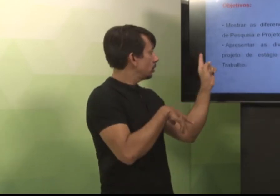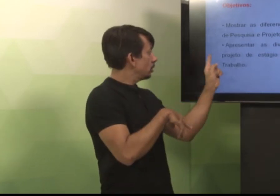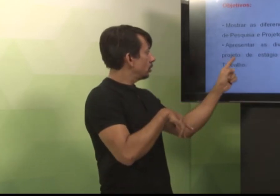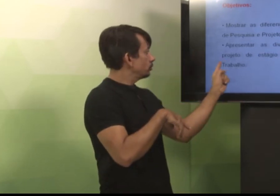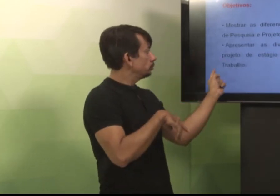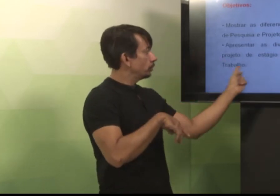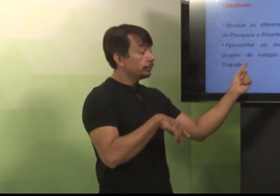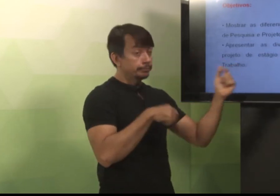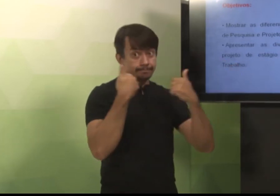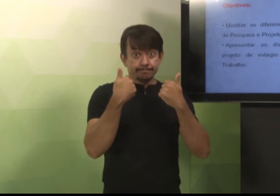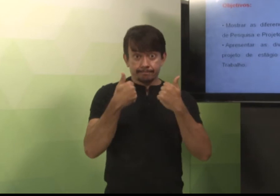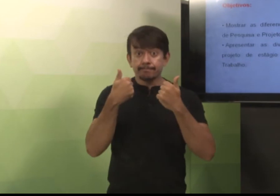Vejam, ok?